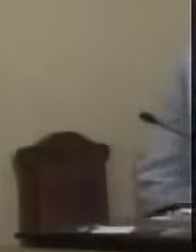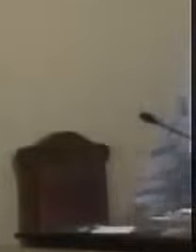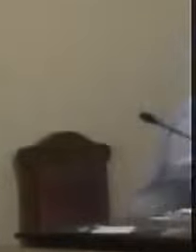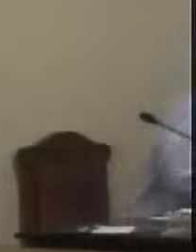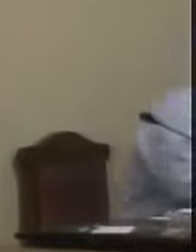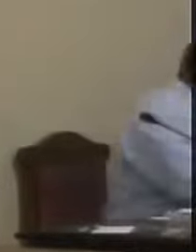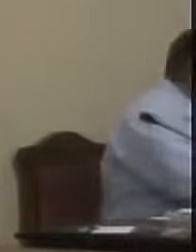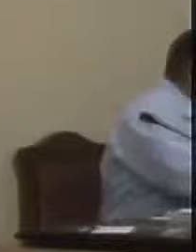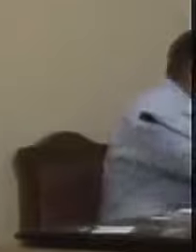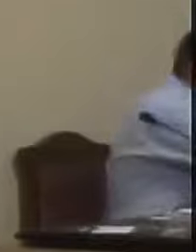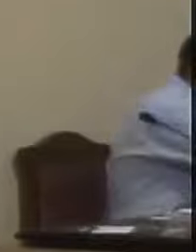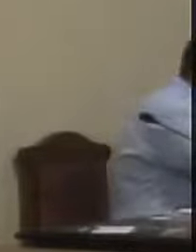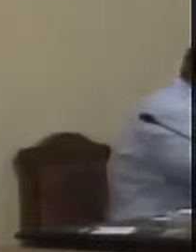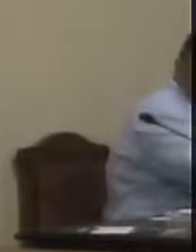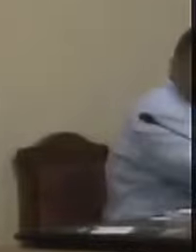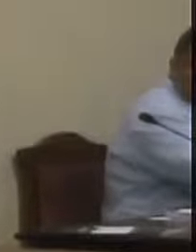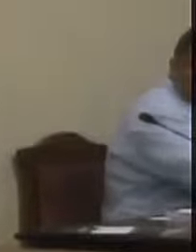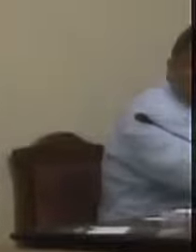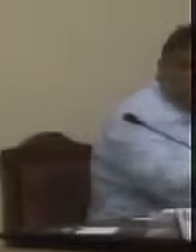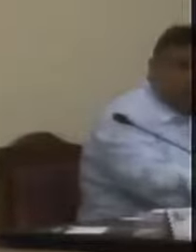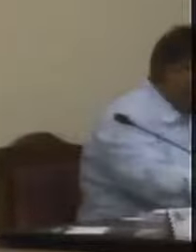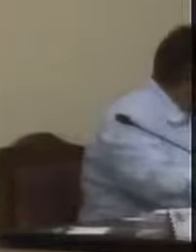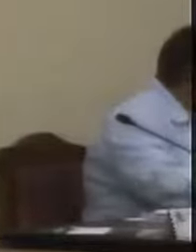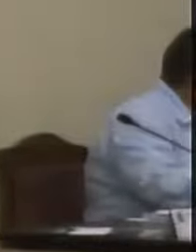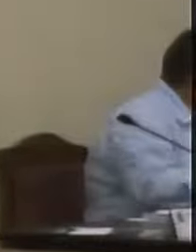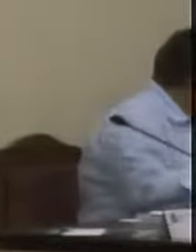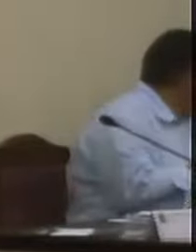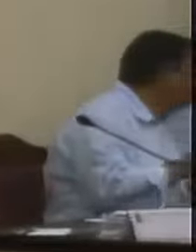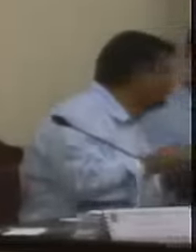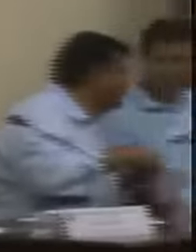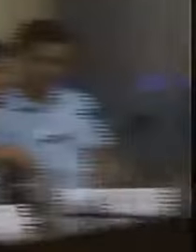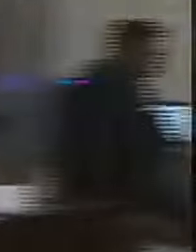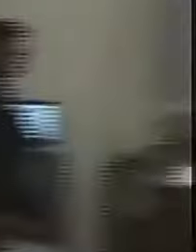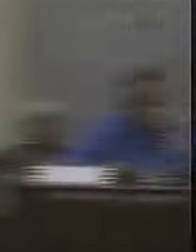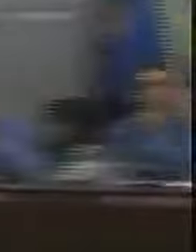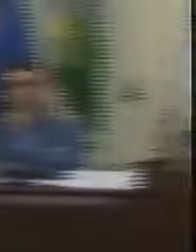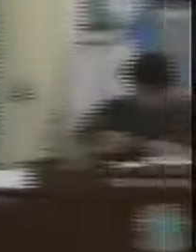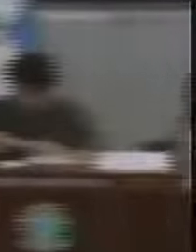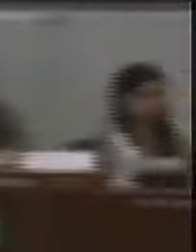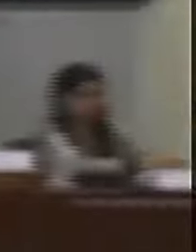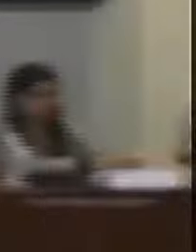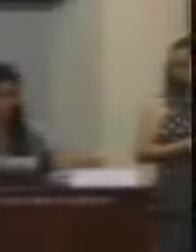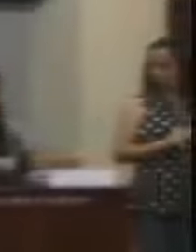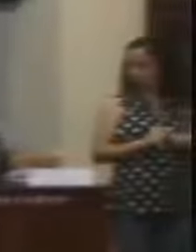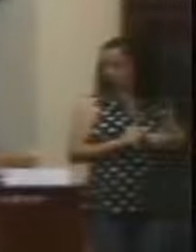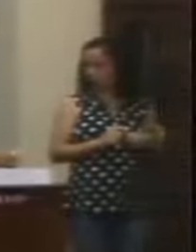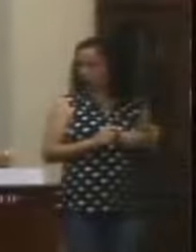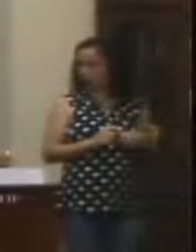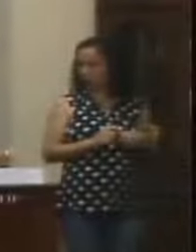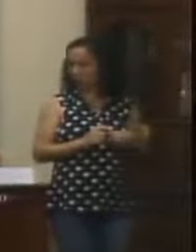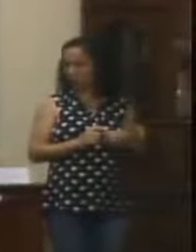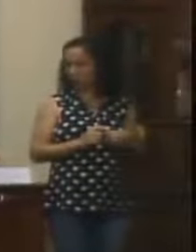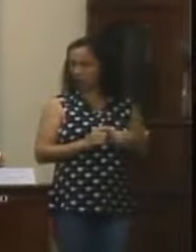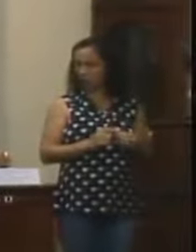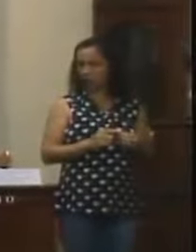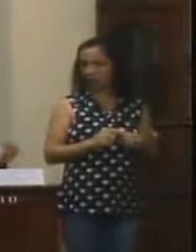todo o respeito ao vereador doutor Saulo e o vereador Marquinhos da Saúde. O único que seguiu o voto, vereador Marquinhos da Saúde.